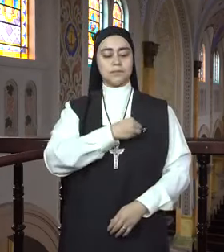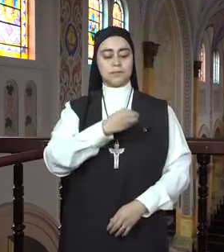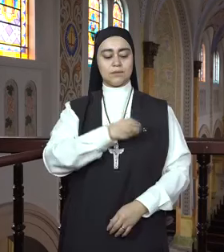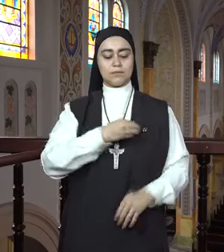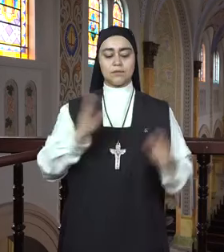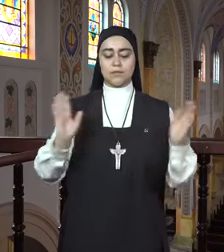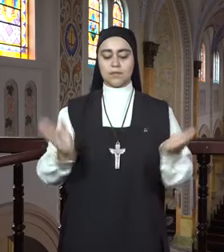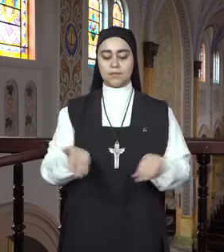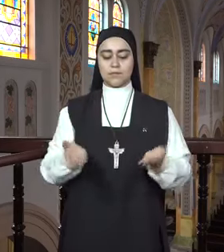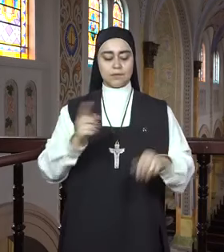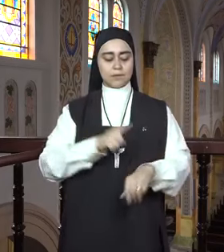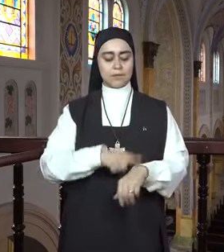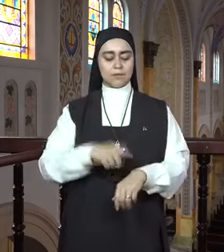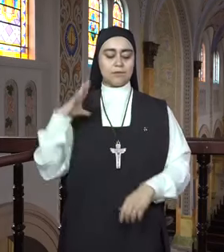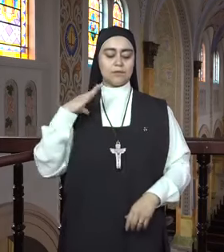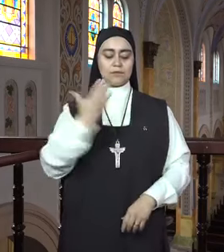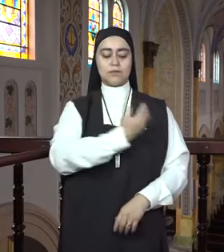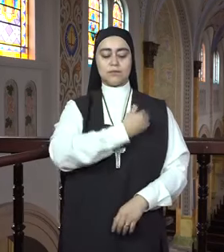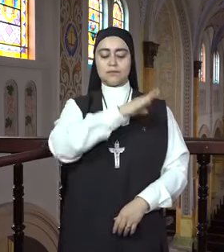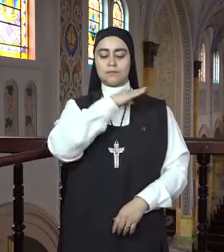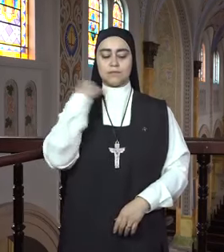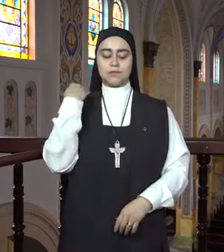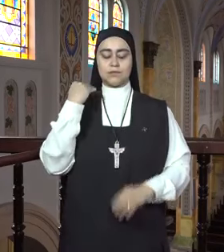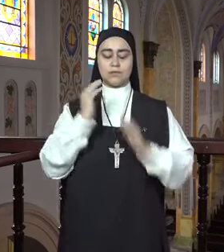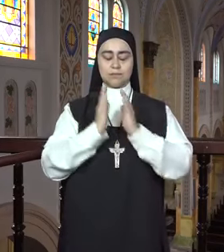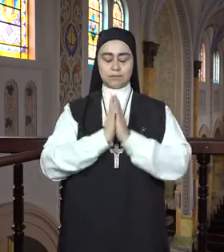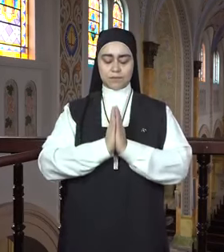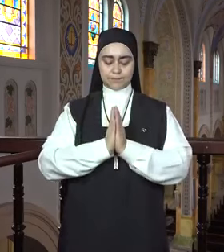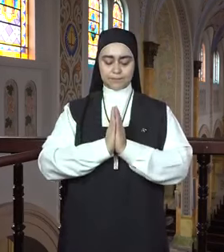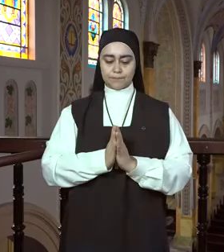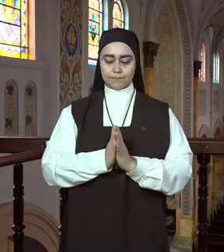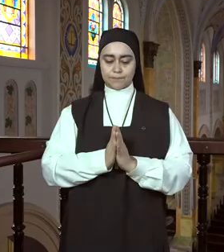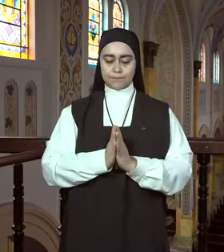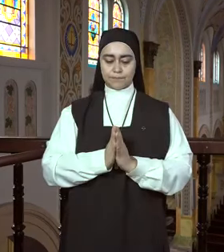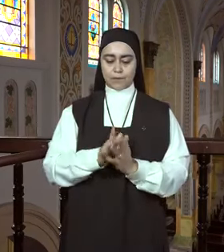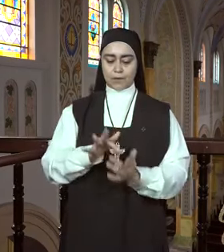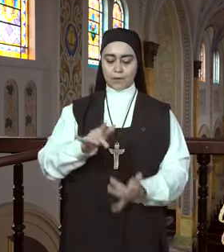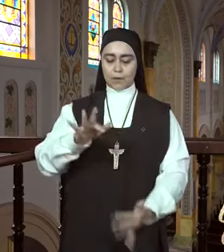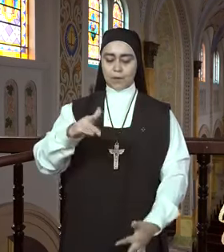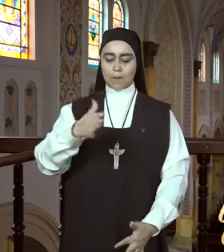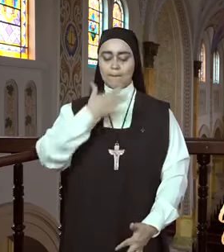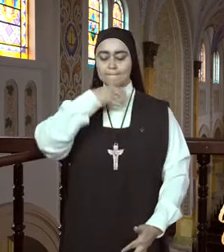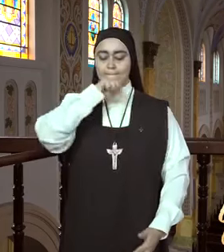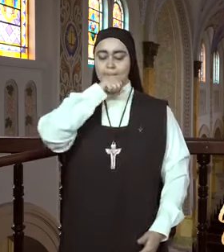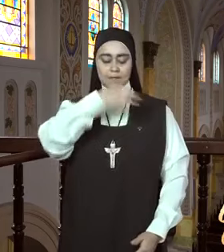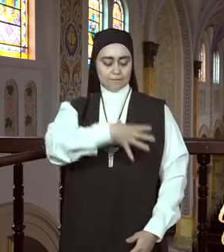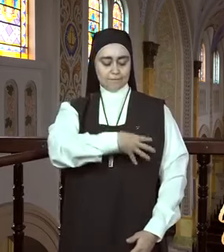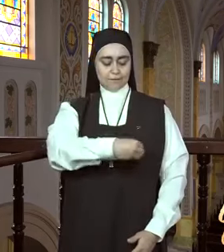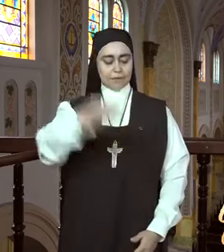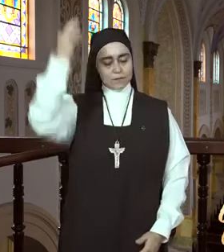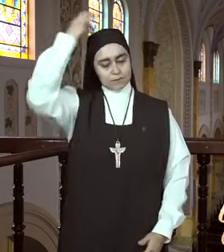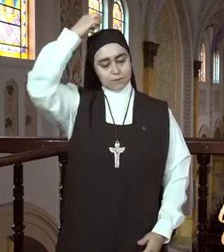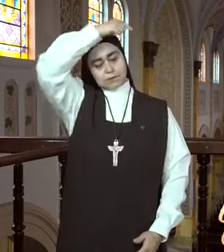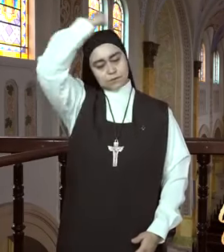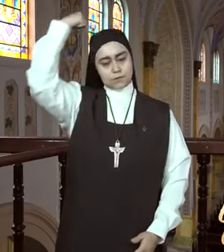pecadores, agora e na hora de nossa morte. Amém. Glória ao Pai, ao Filho e ao Espírito